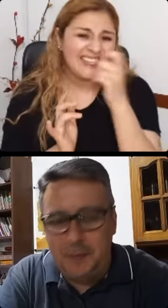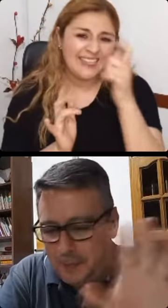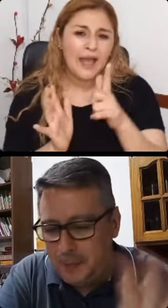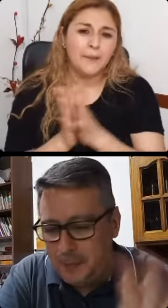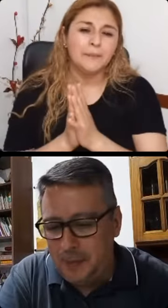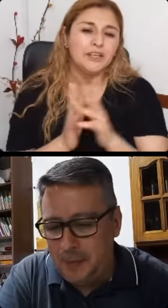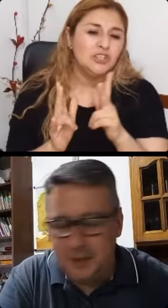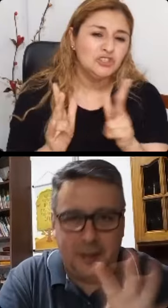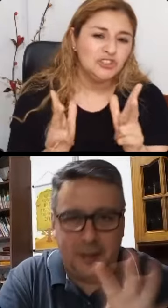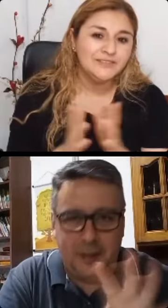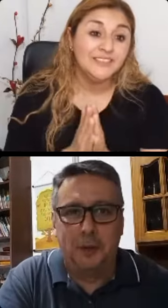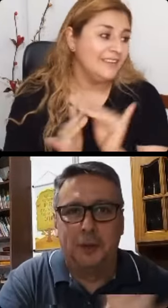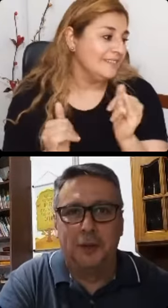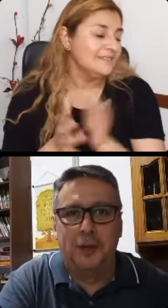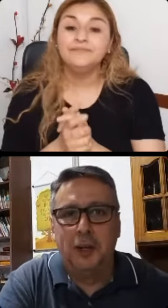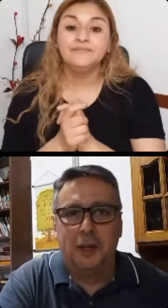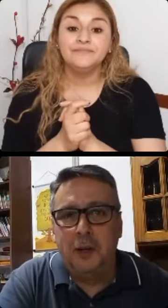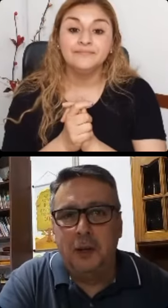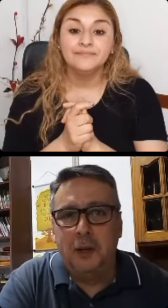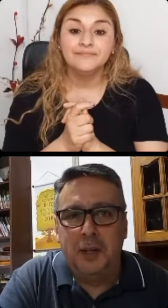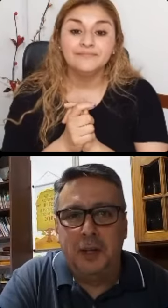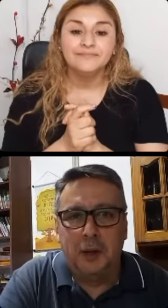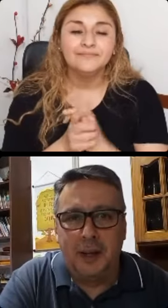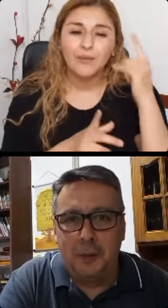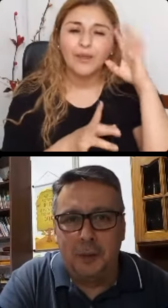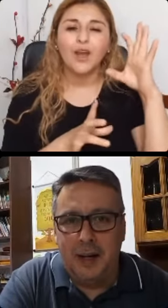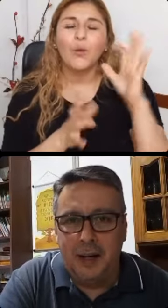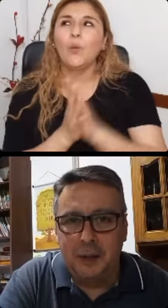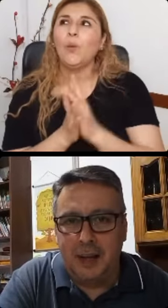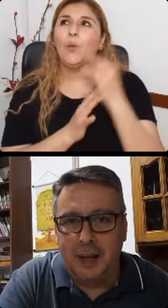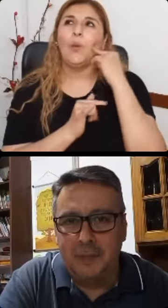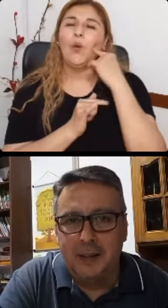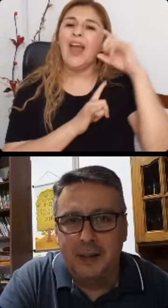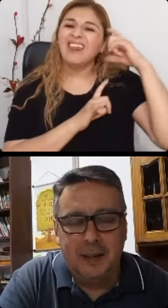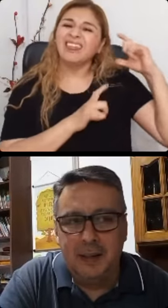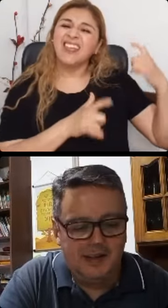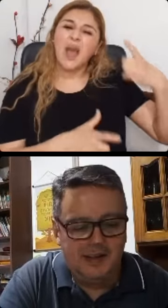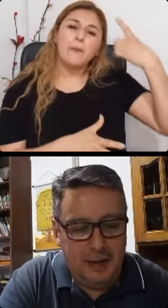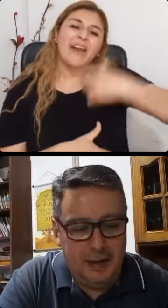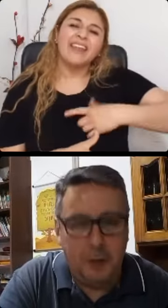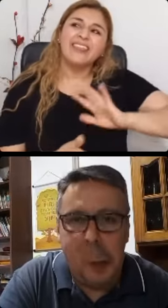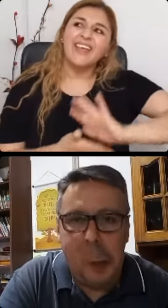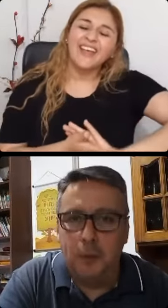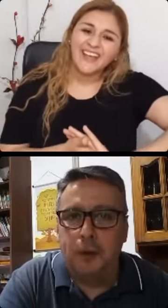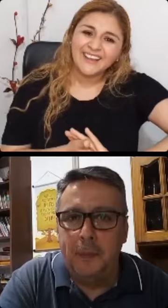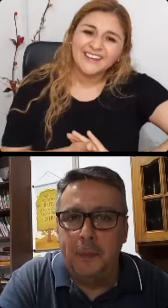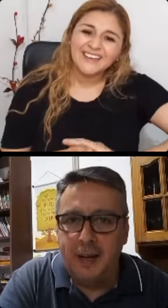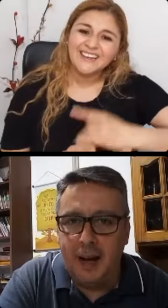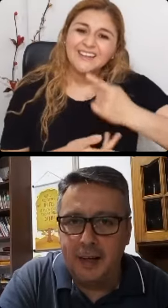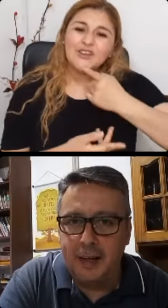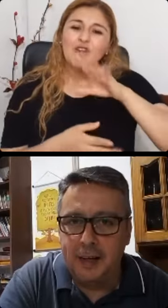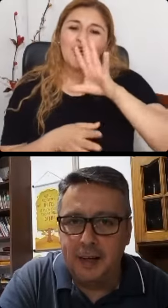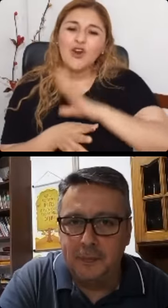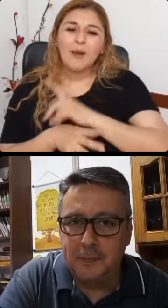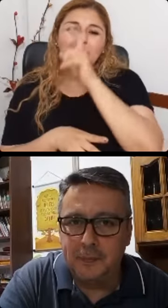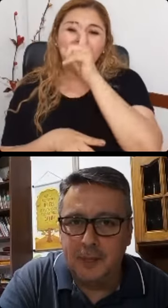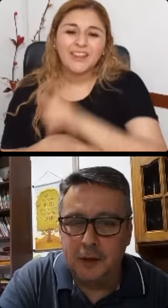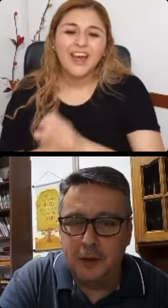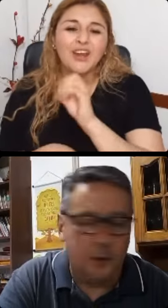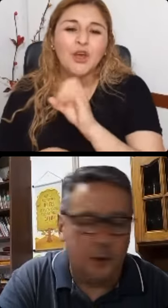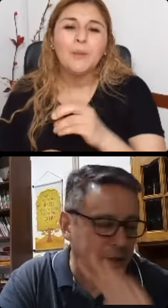rápidamente rápidamente porque ya nos quedan cinco minutos me hizo acordar a una anécdota si no me equivoco es Miguel Ángel